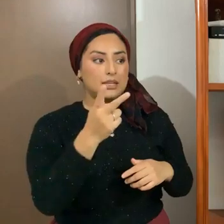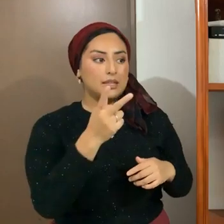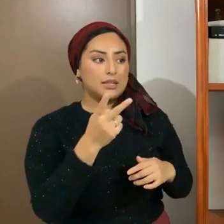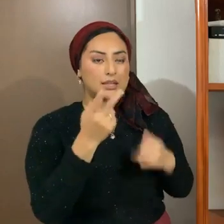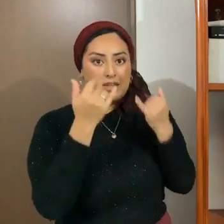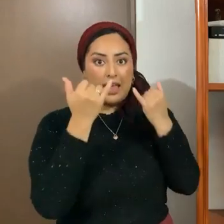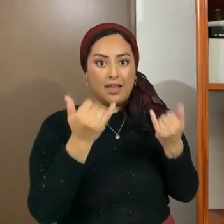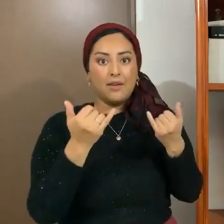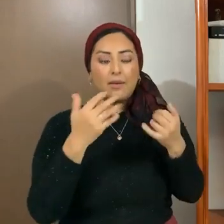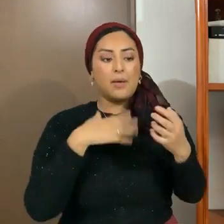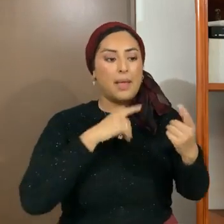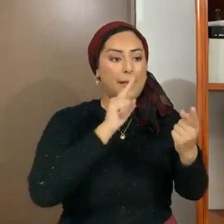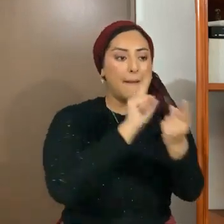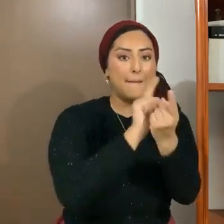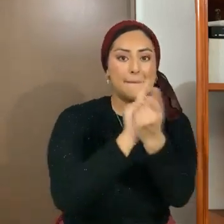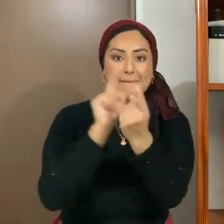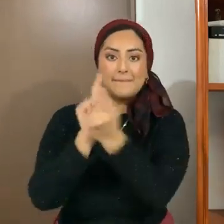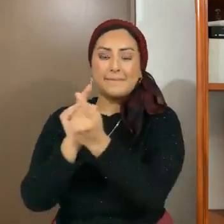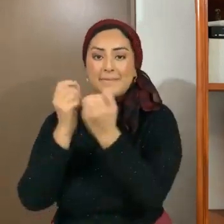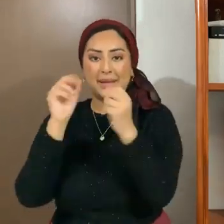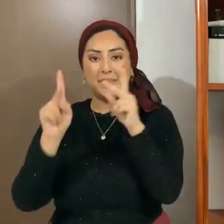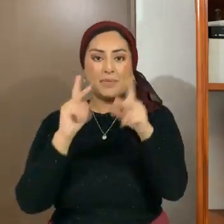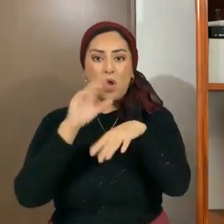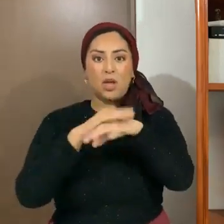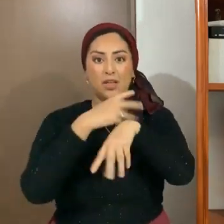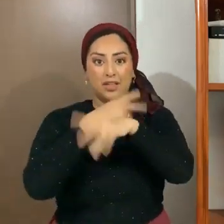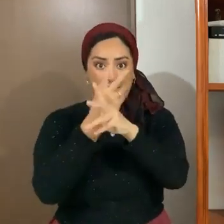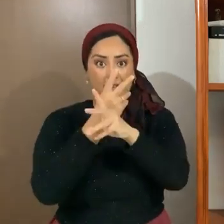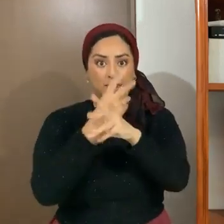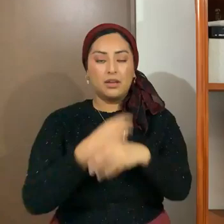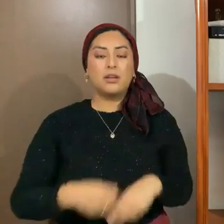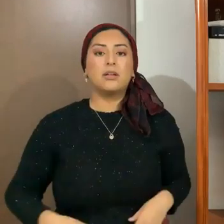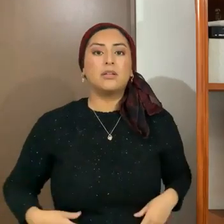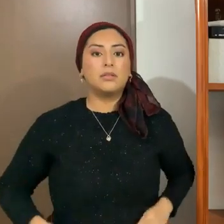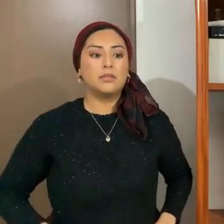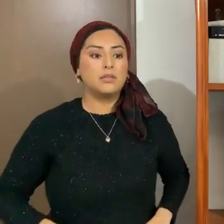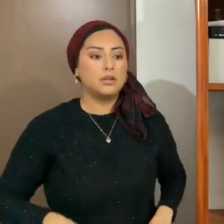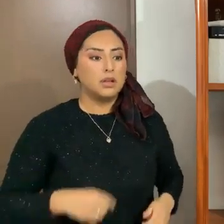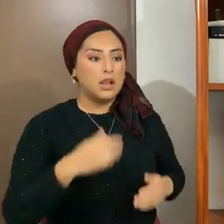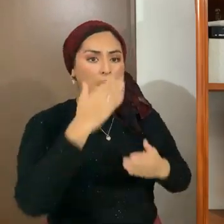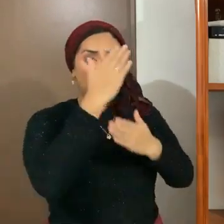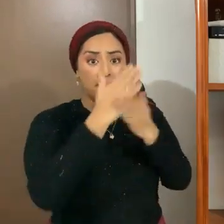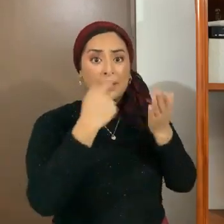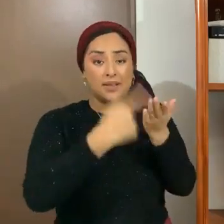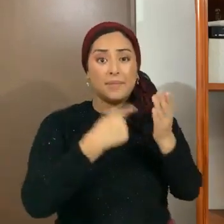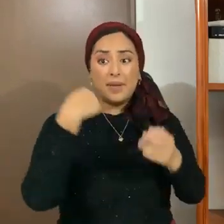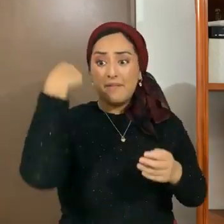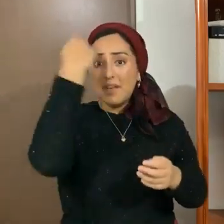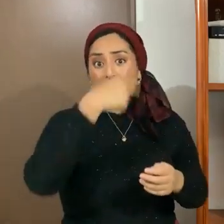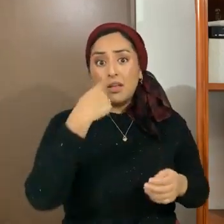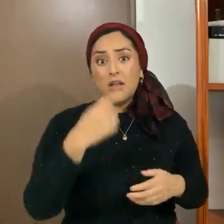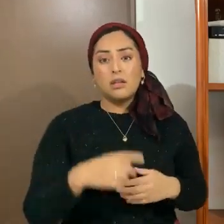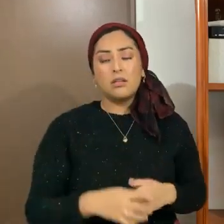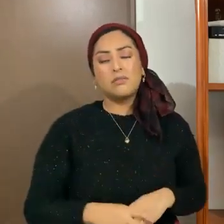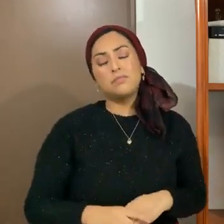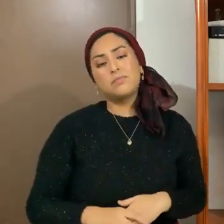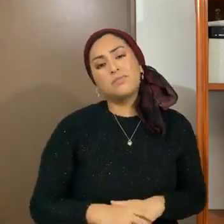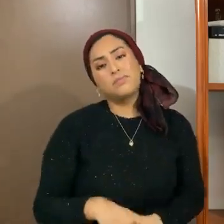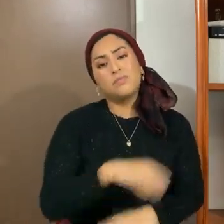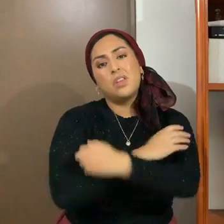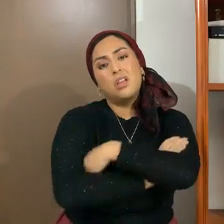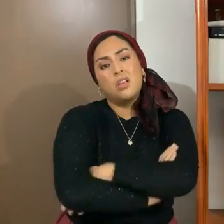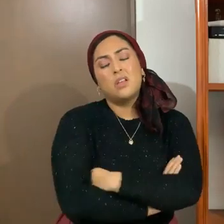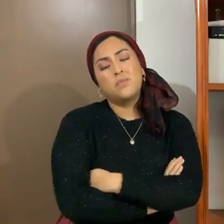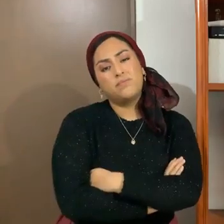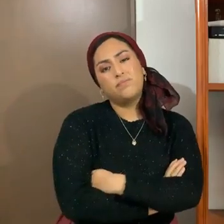que hemos tenido el gusto de saludarlos a varios en las videollamadas, están con una cara larga, dura,